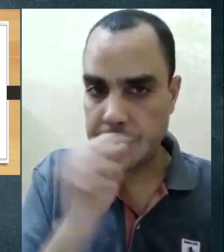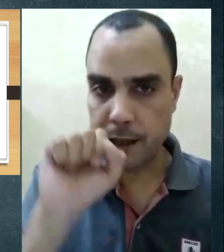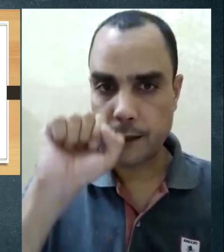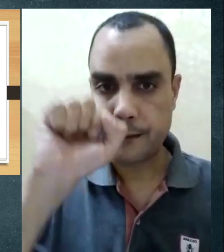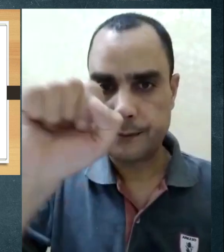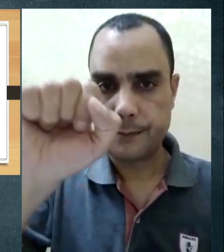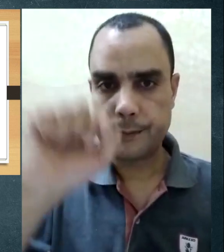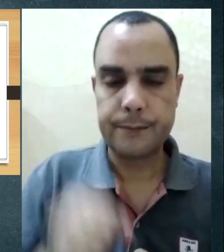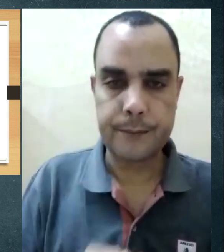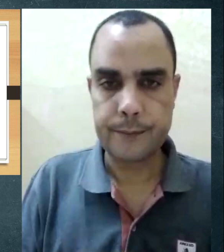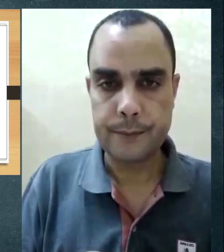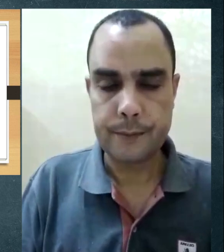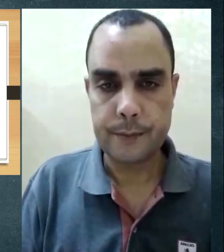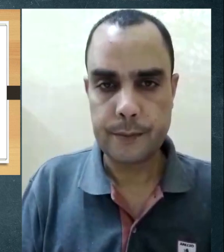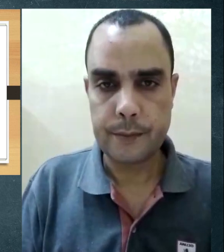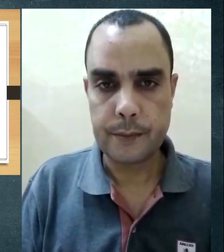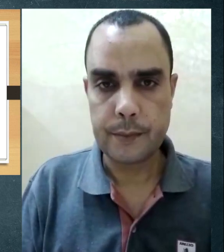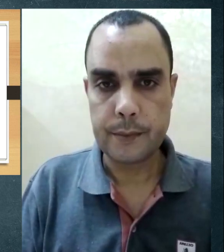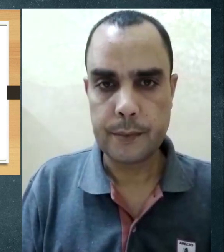عيناك